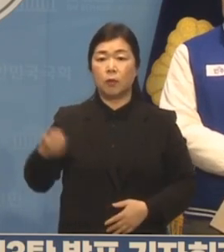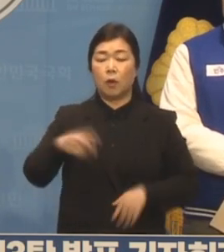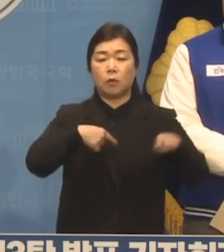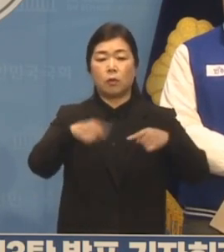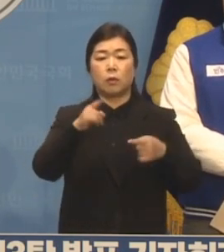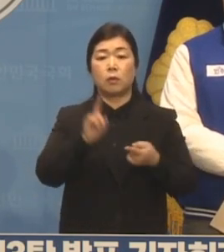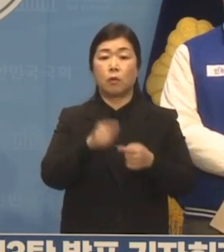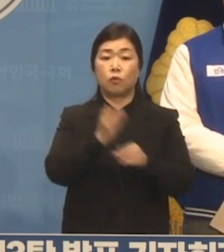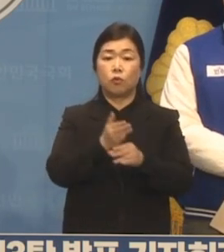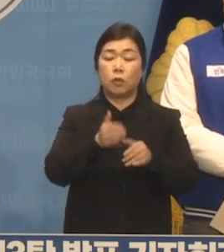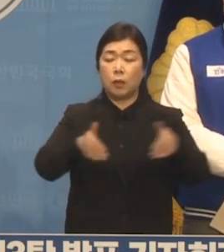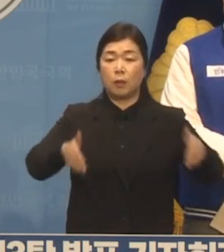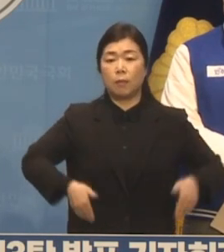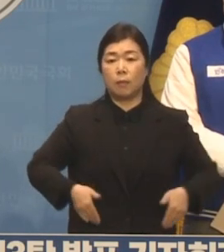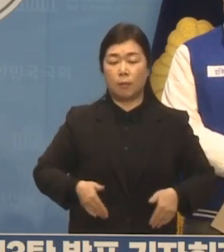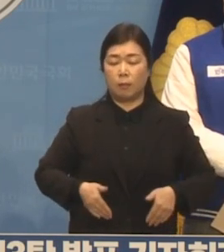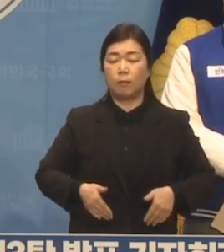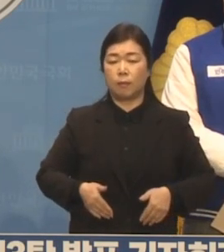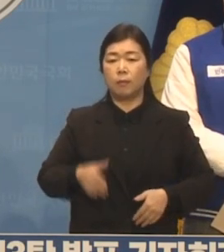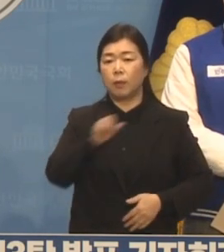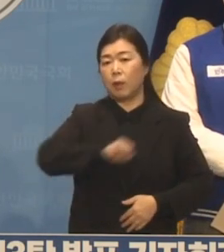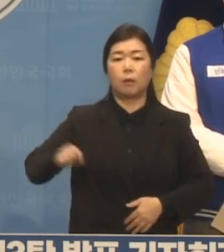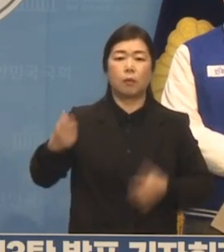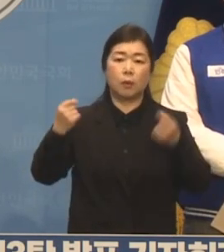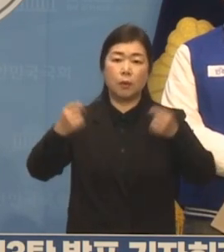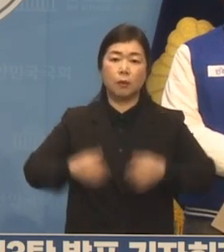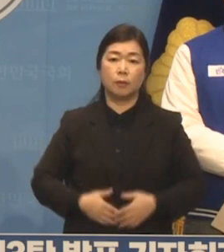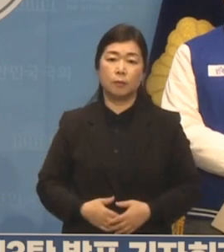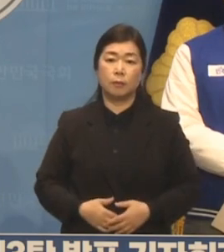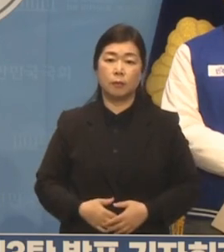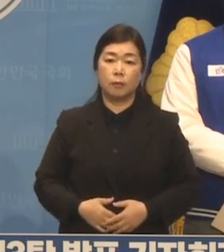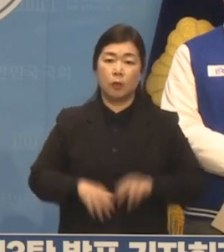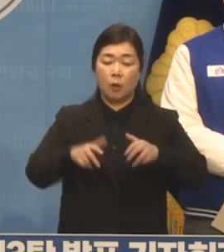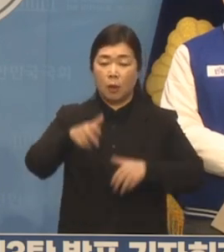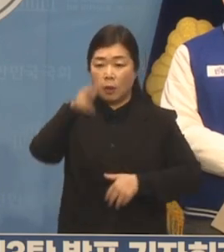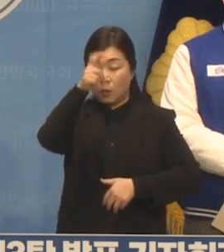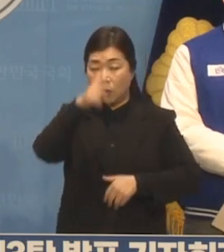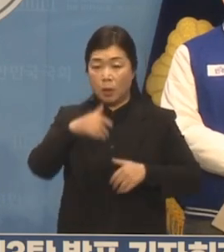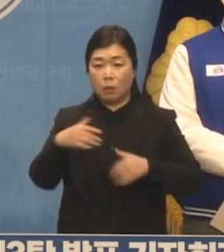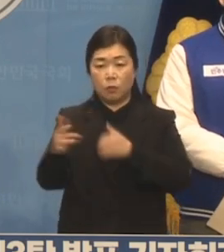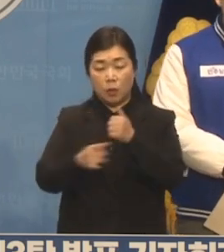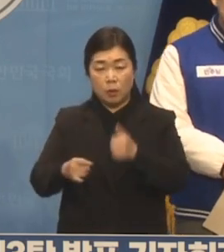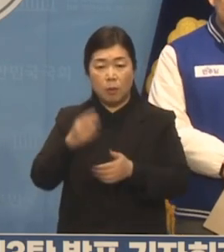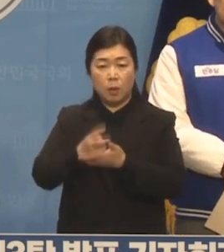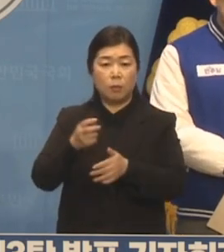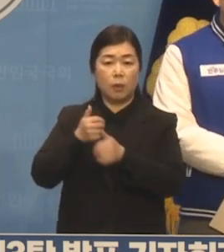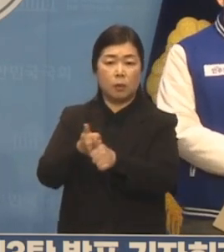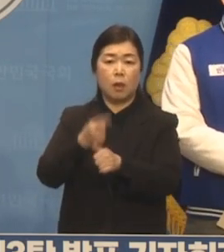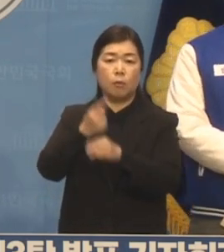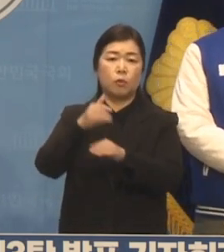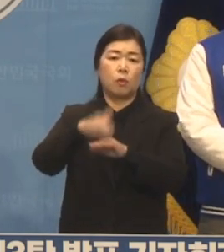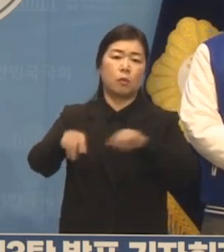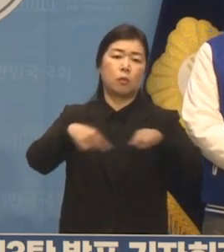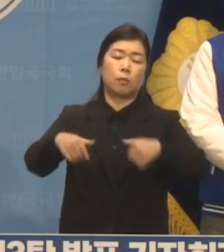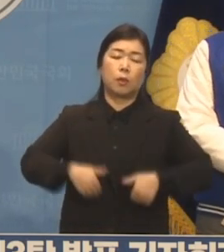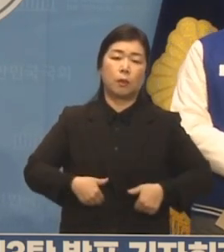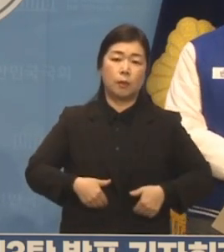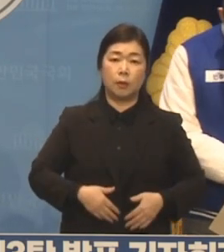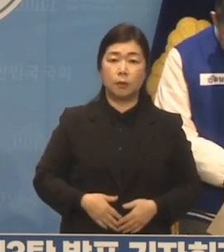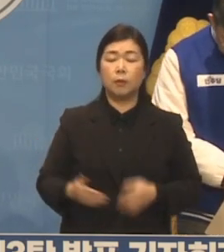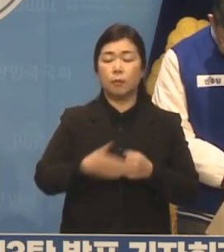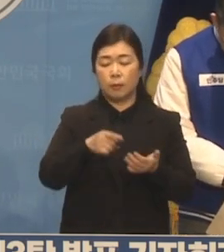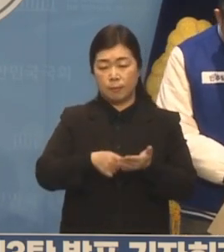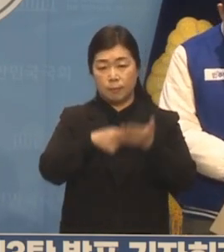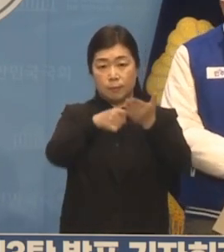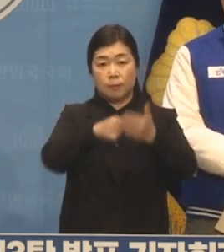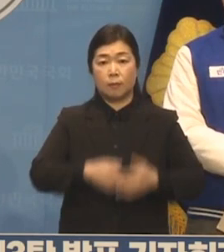정치적인 중립을 훼손합니다. 국가경찰위원회에 의해 합법적이며 민주적으로 통제되어야 됩니다. 그래서